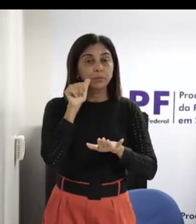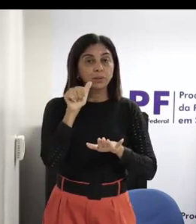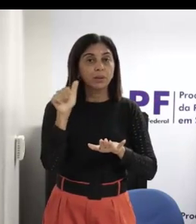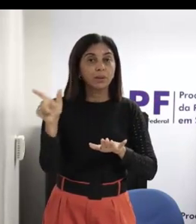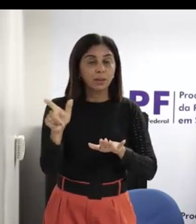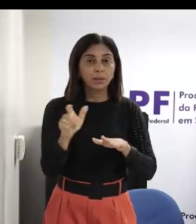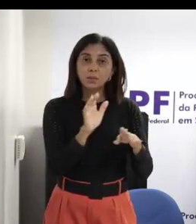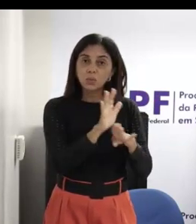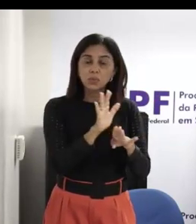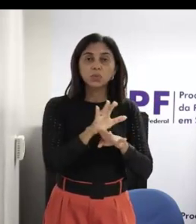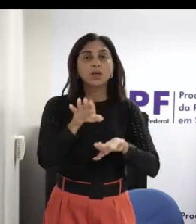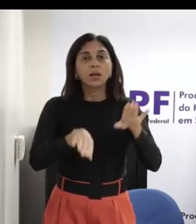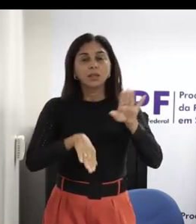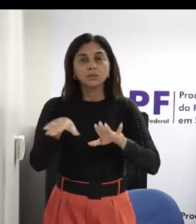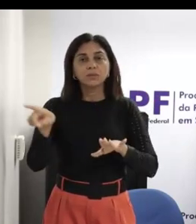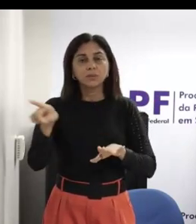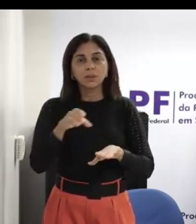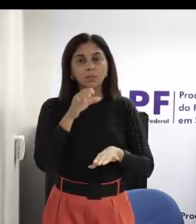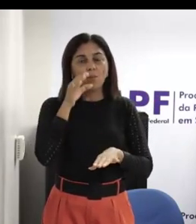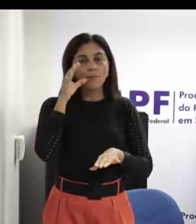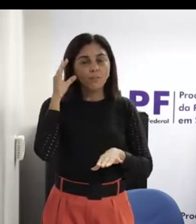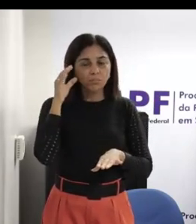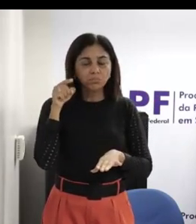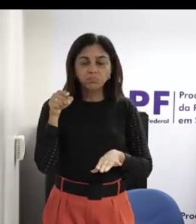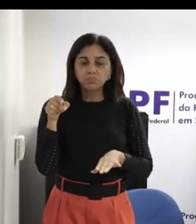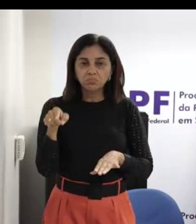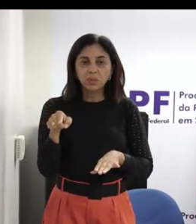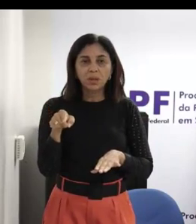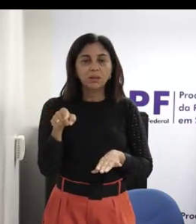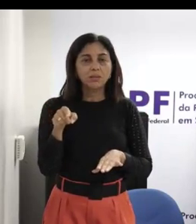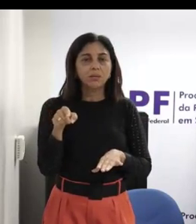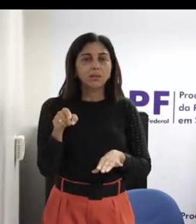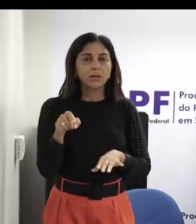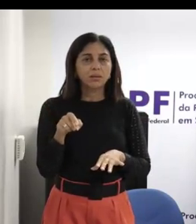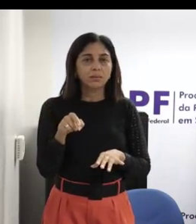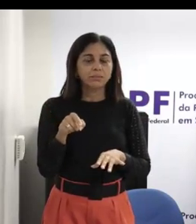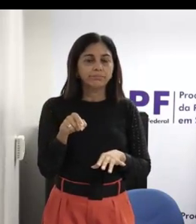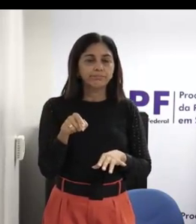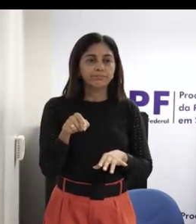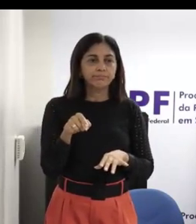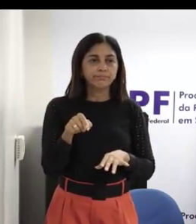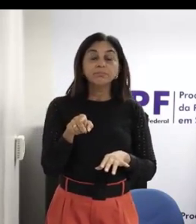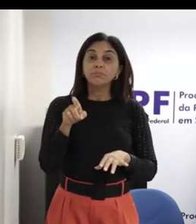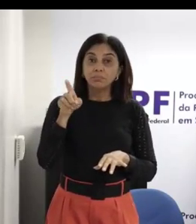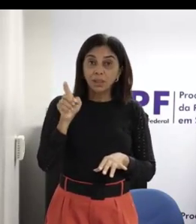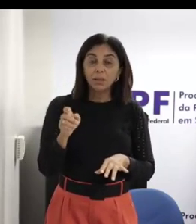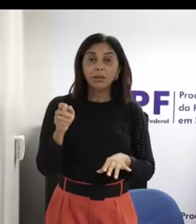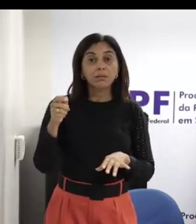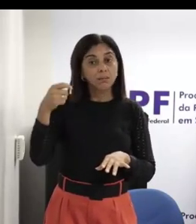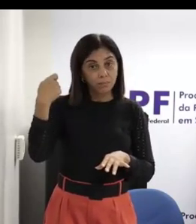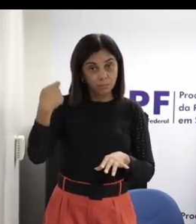penal tudo depende da análise do caso concreto mas essa essa essa pessoa pode responder